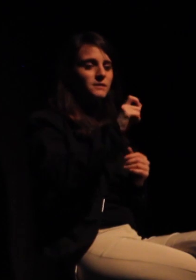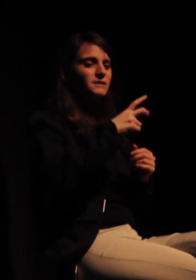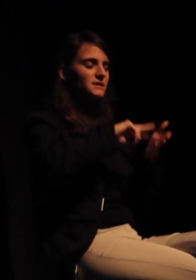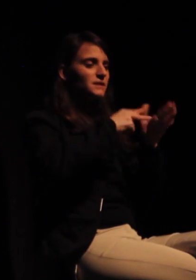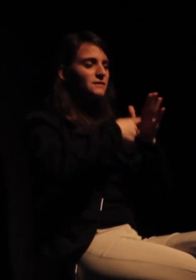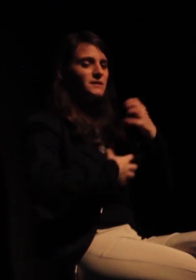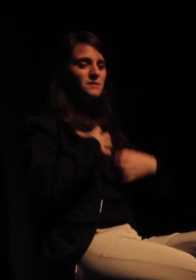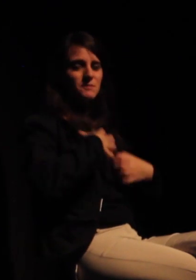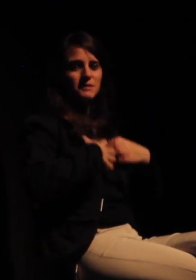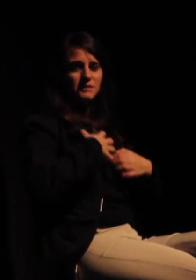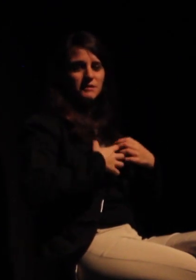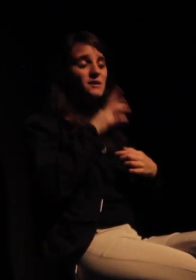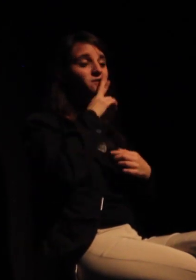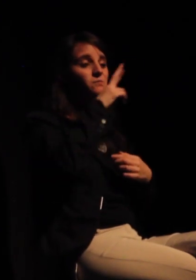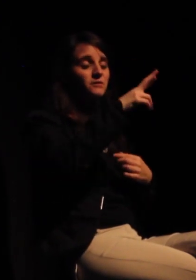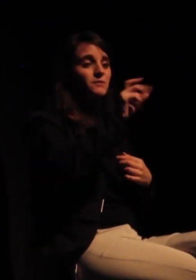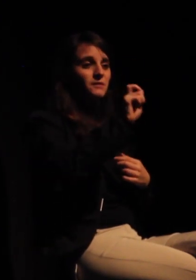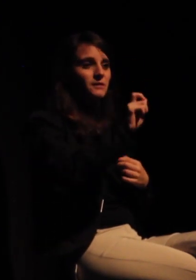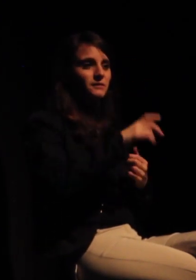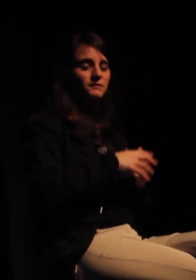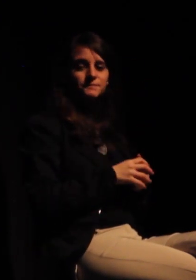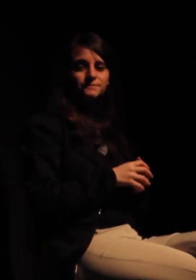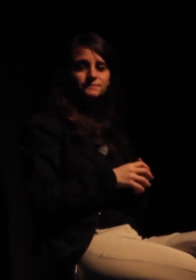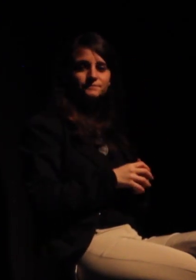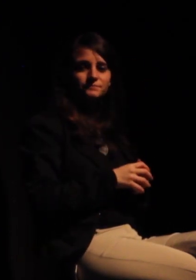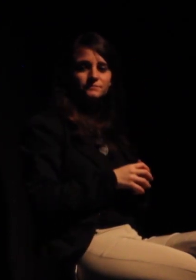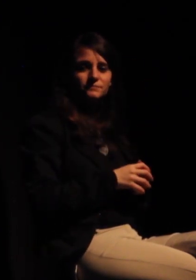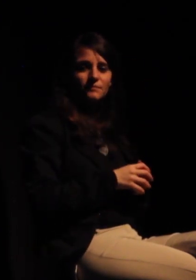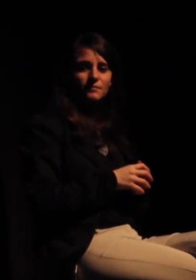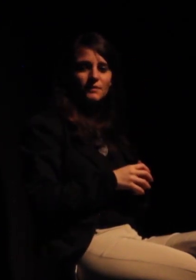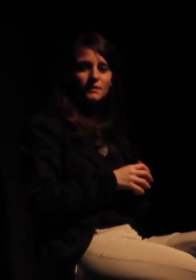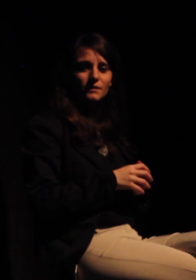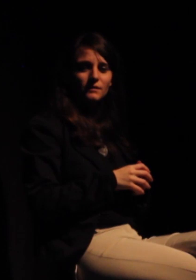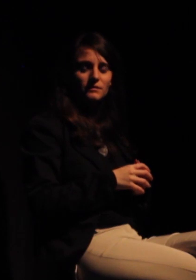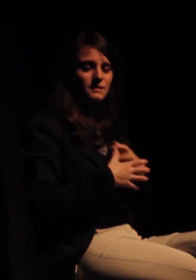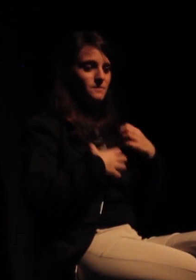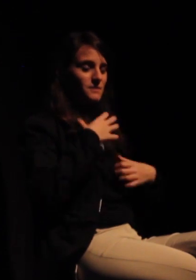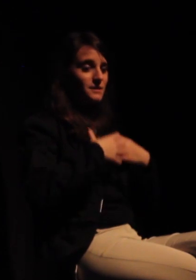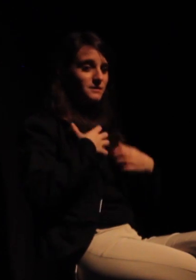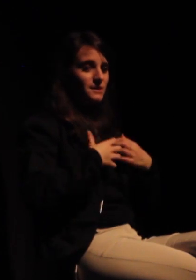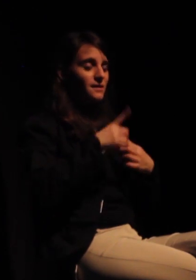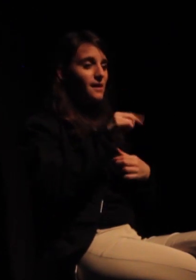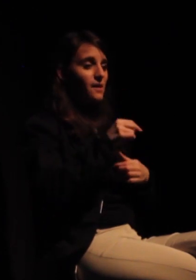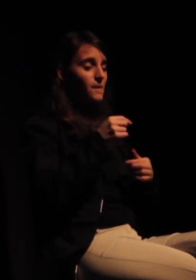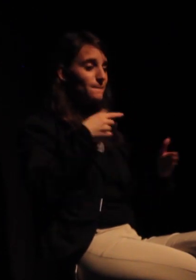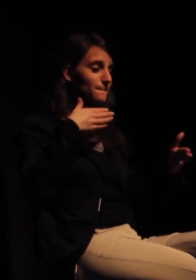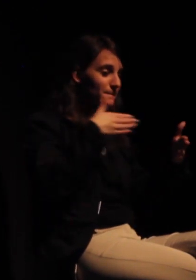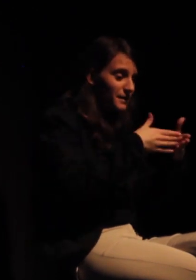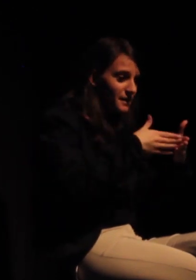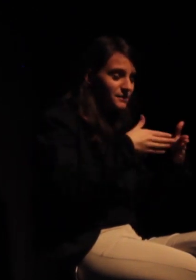inspiração. E a melhor resposta foi a do Luiz Fernando Veríssimo. Por inspiração é o prazo.